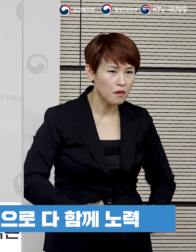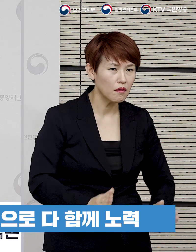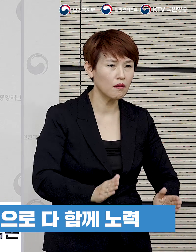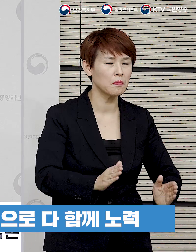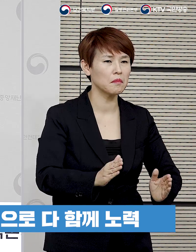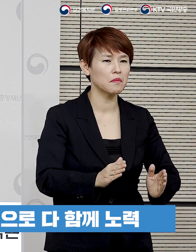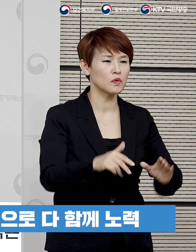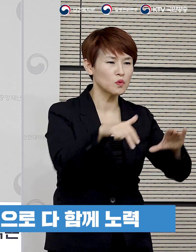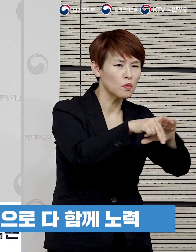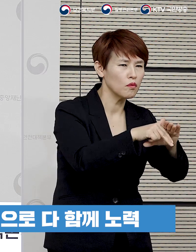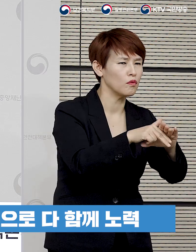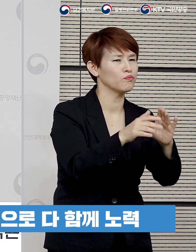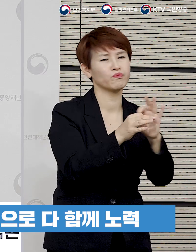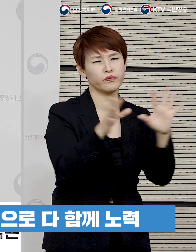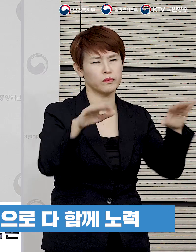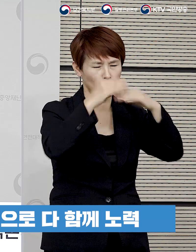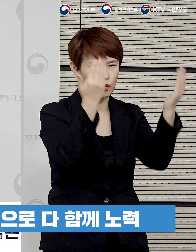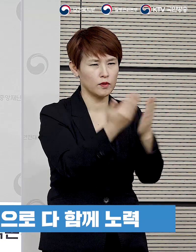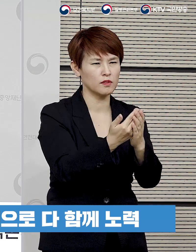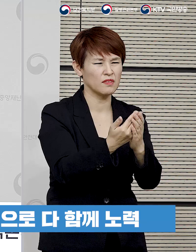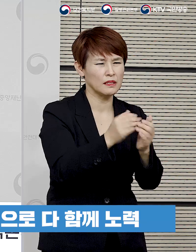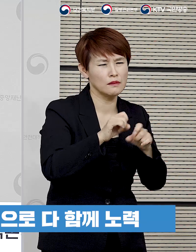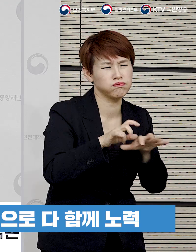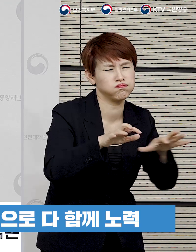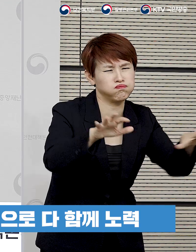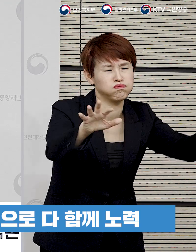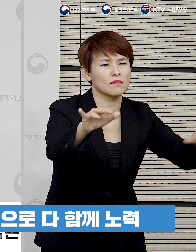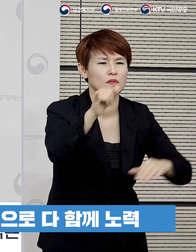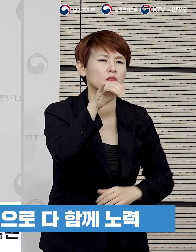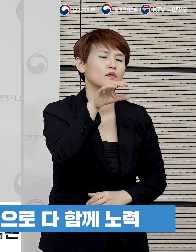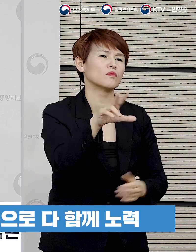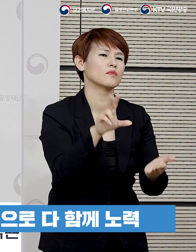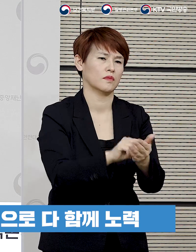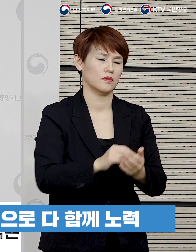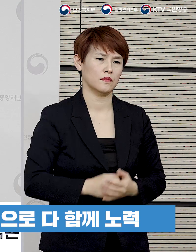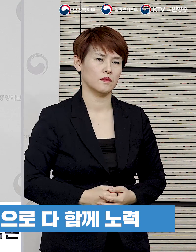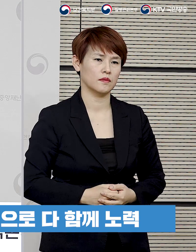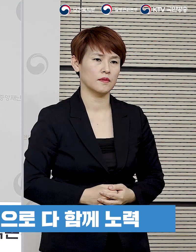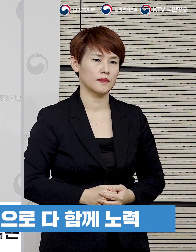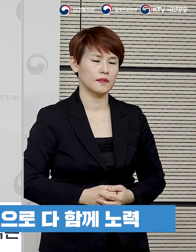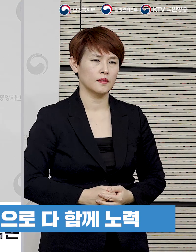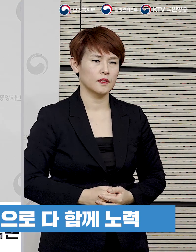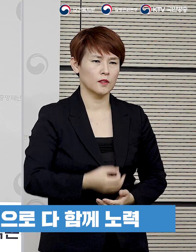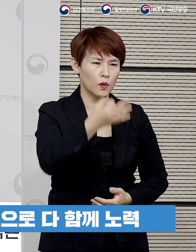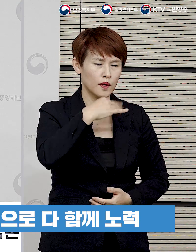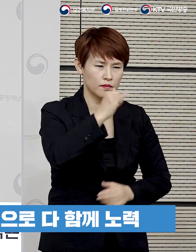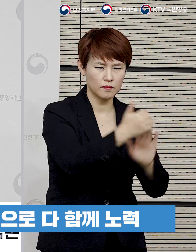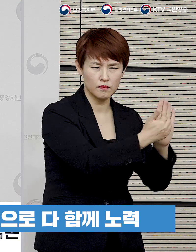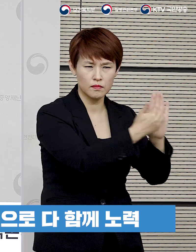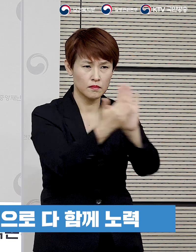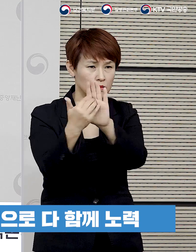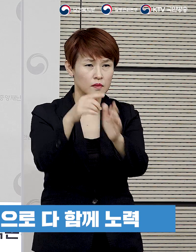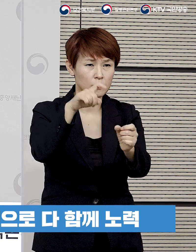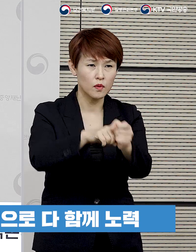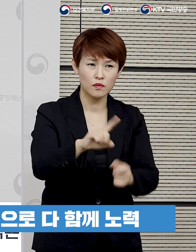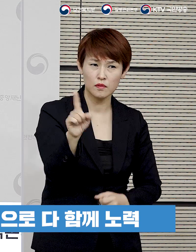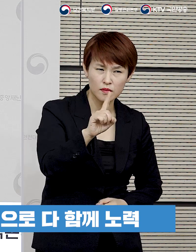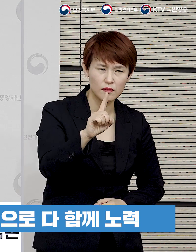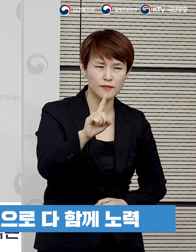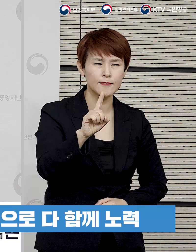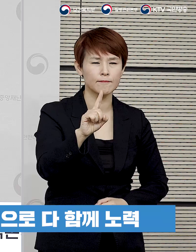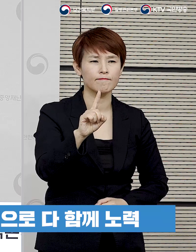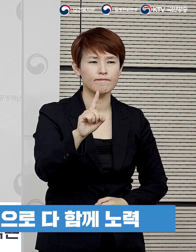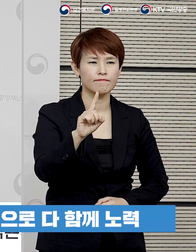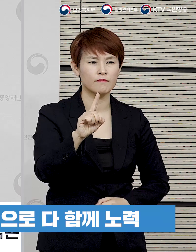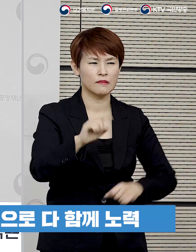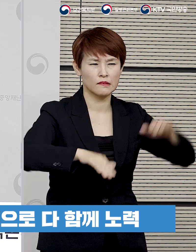종교, 인종 등을 구분하지 않고 모든 사람과 지역으로 확산되는 전 지구적인 문제입니다. 이에 효과적으로 대항하기